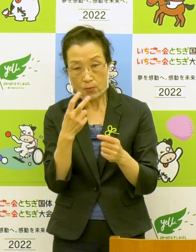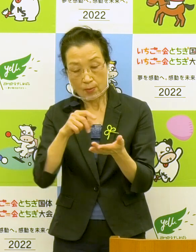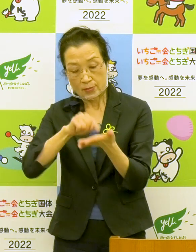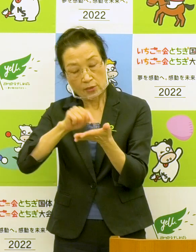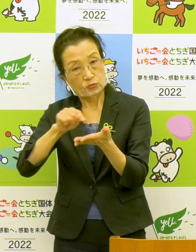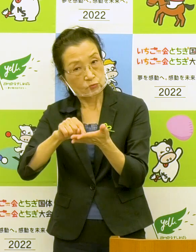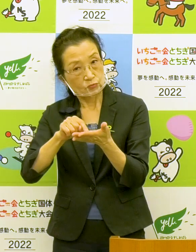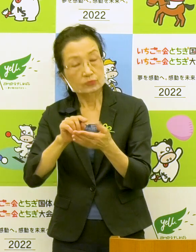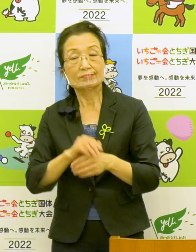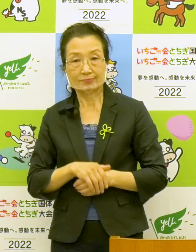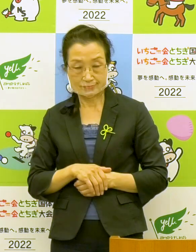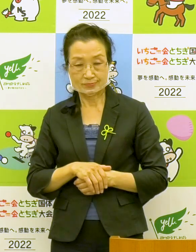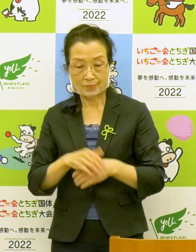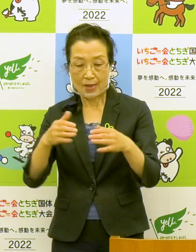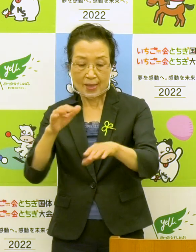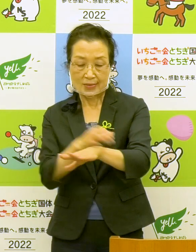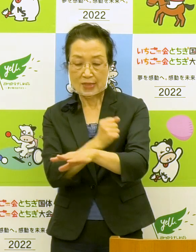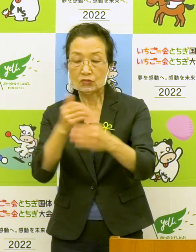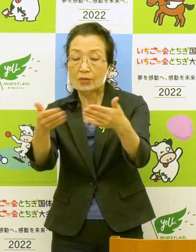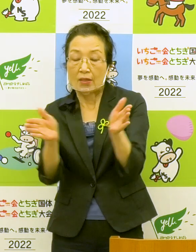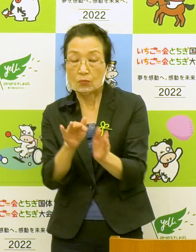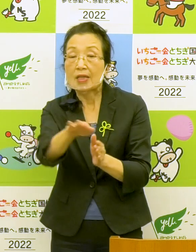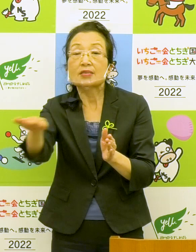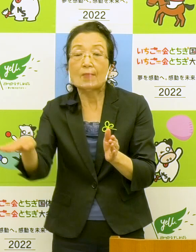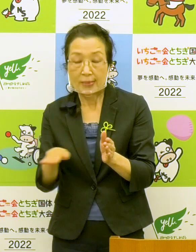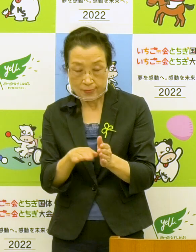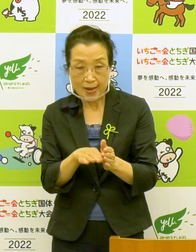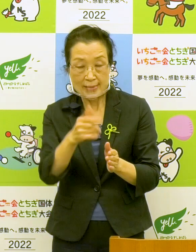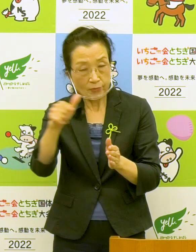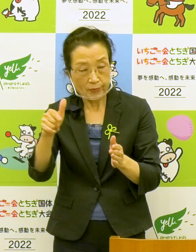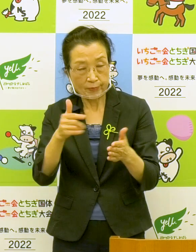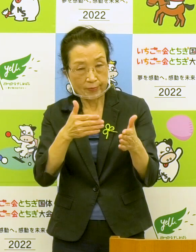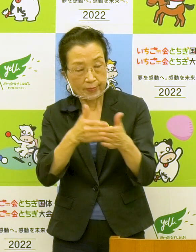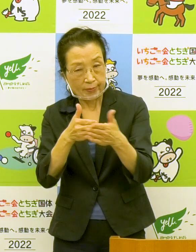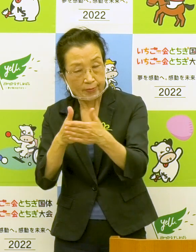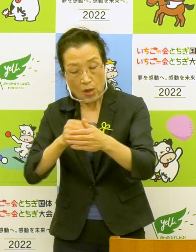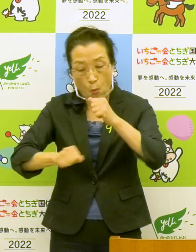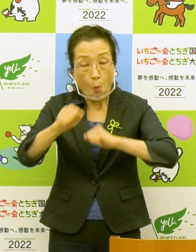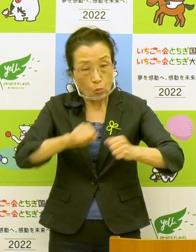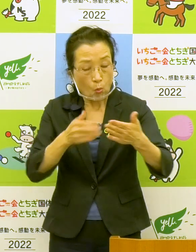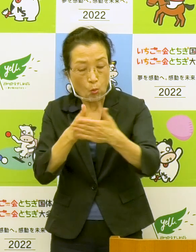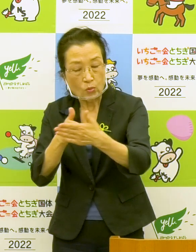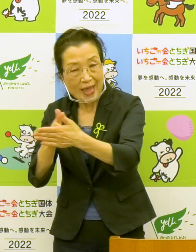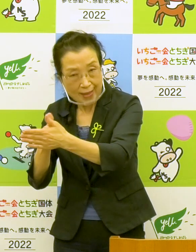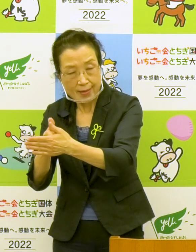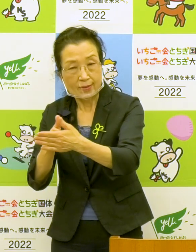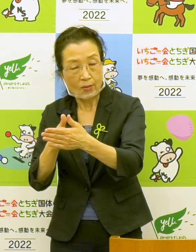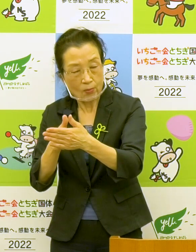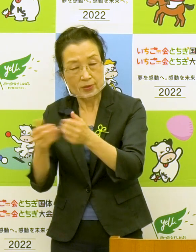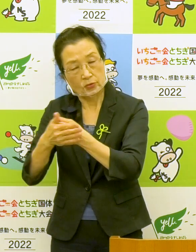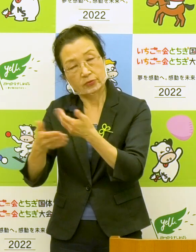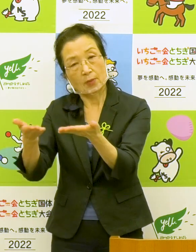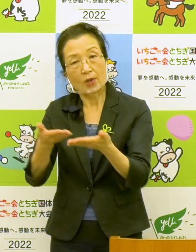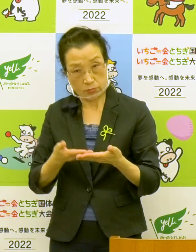期間中、選手団の皆様にはですね、制限の 行動の制限を徹底的に行っていただきまして